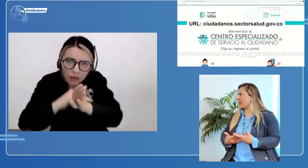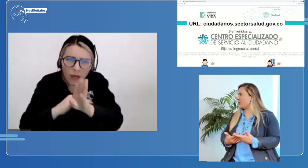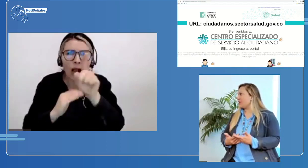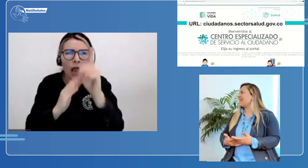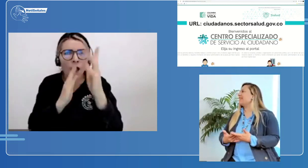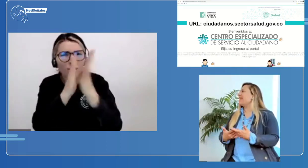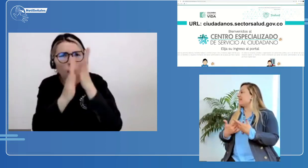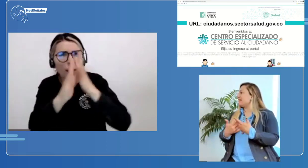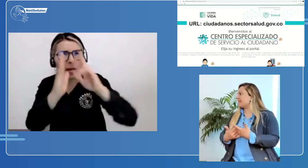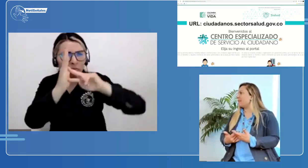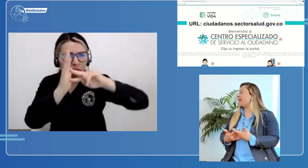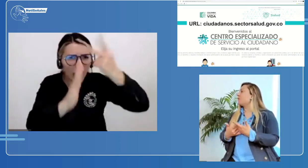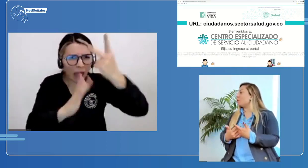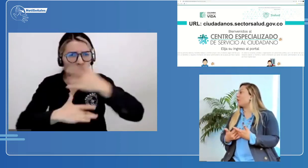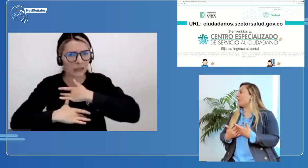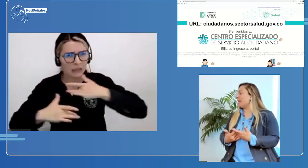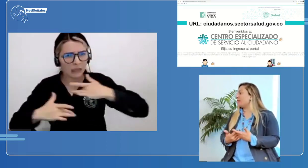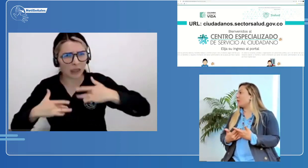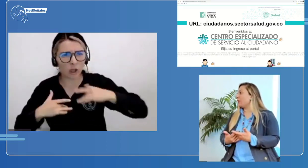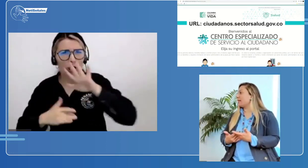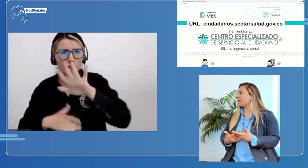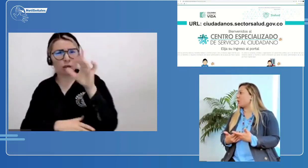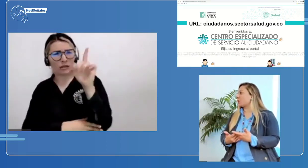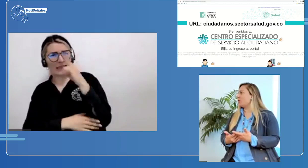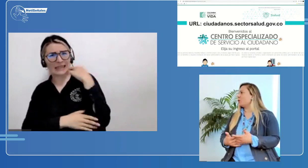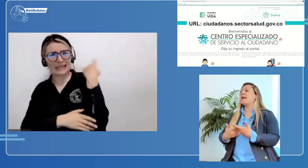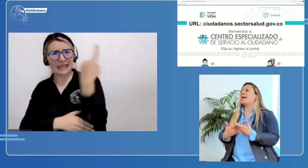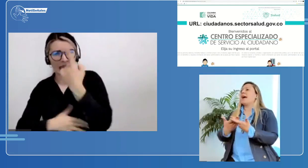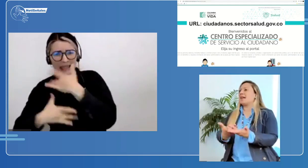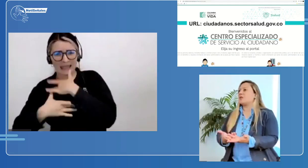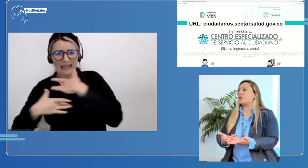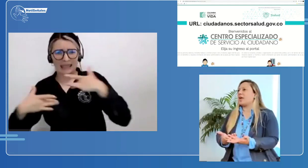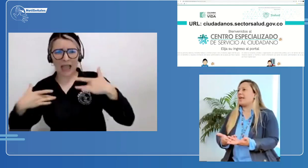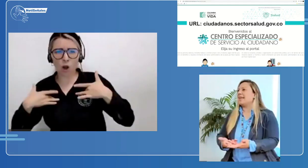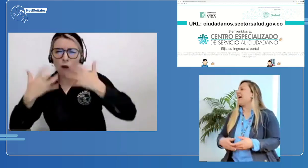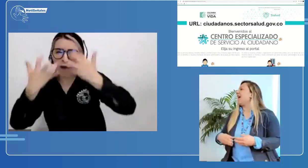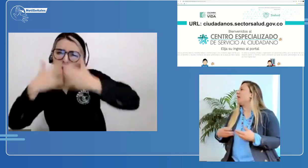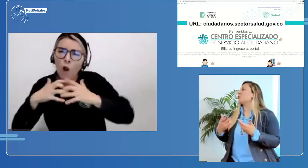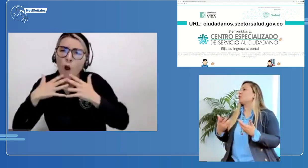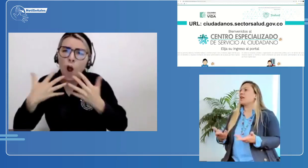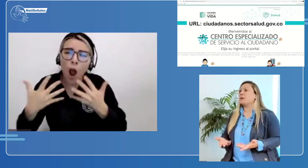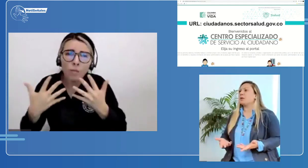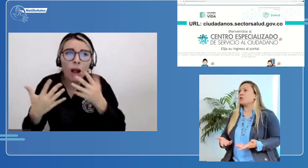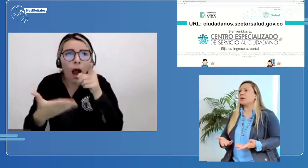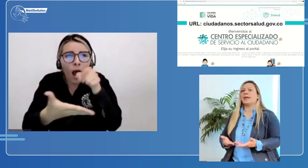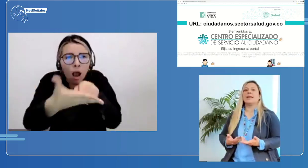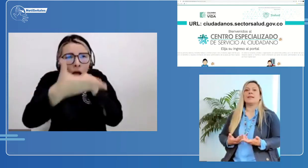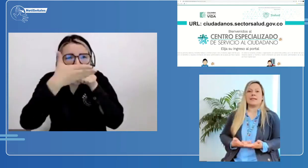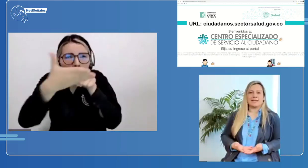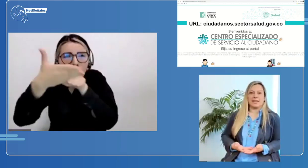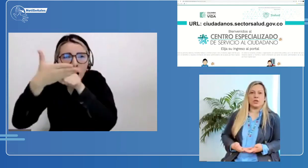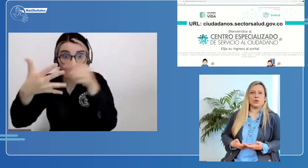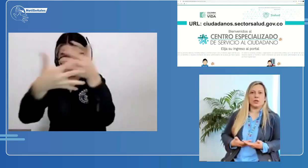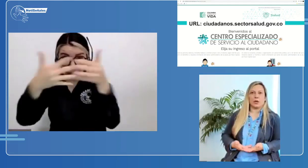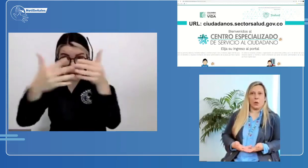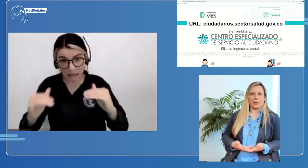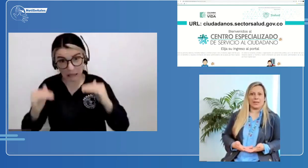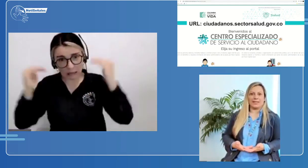salud, del sistema de funcionamiento del sector salud a la ciudadanía en unos términos sencillos y